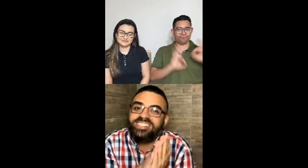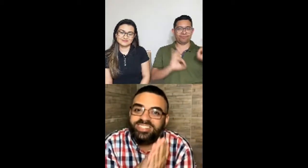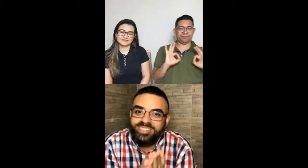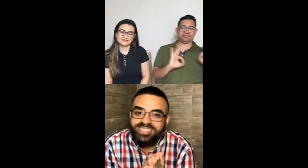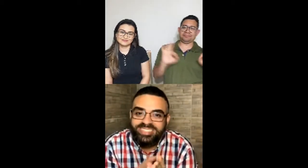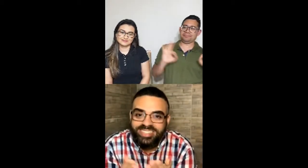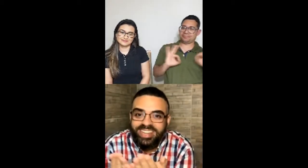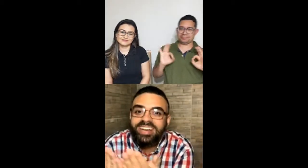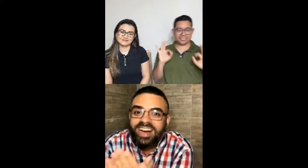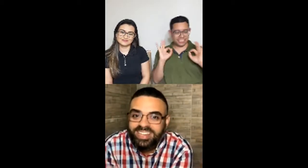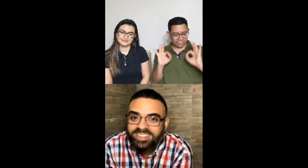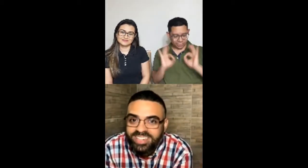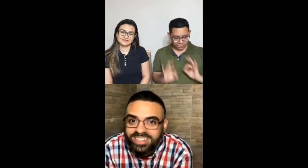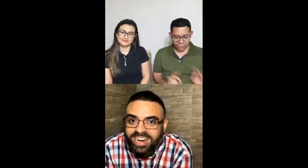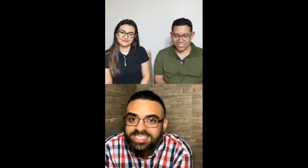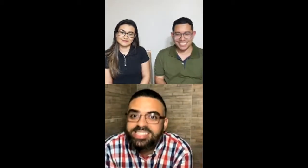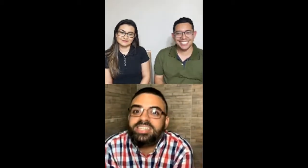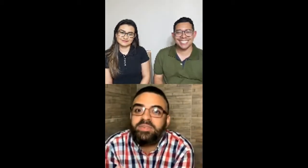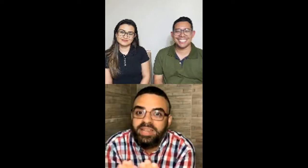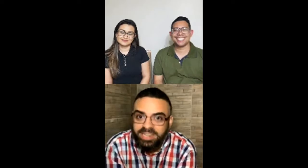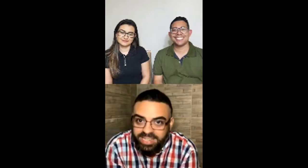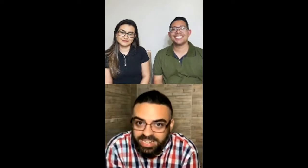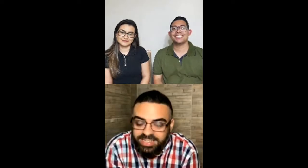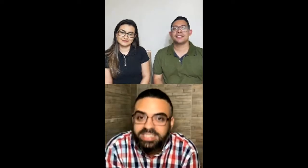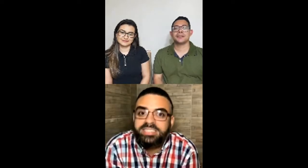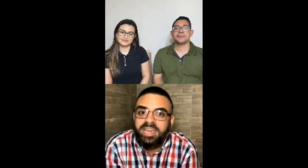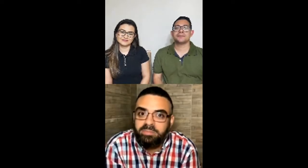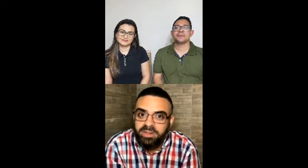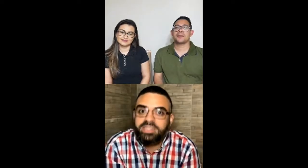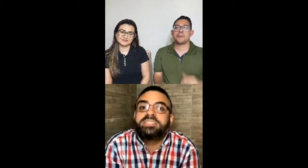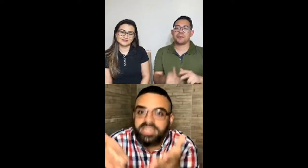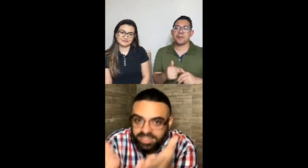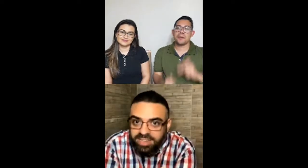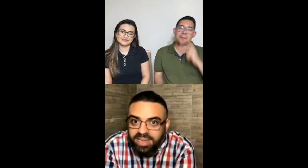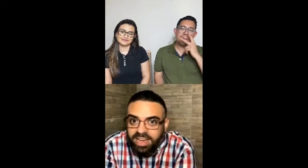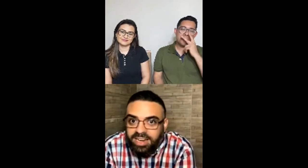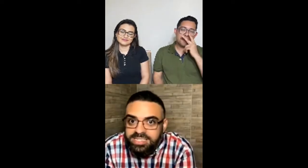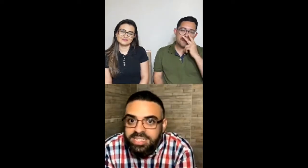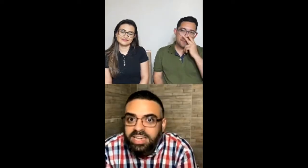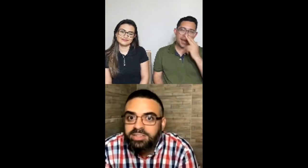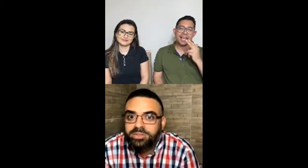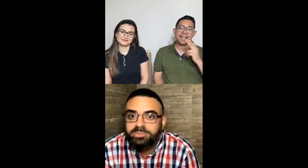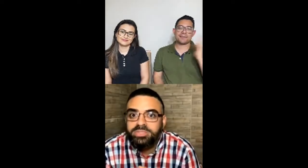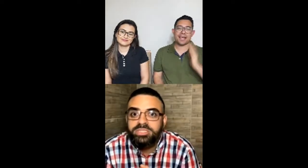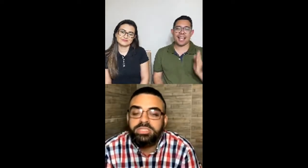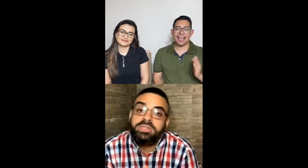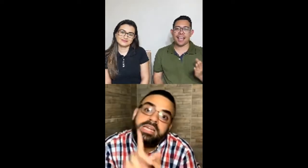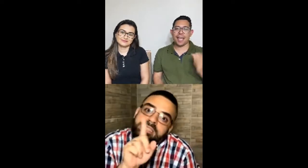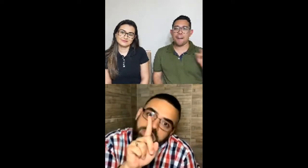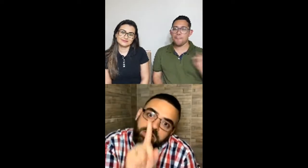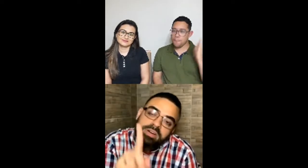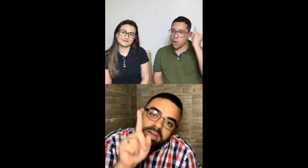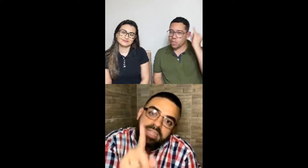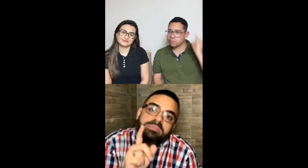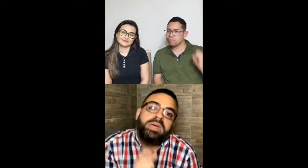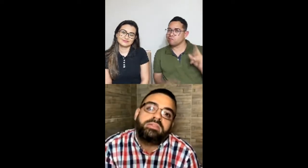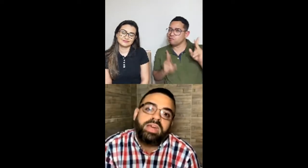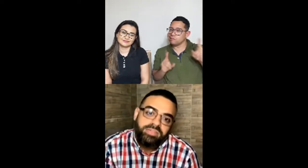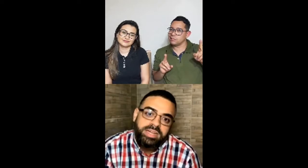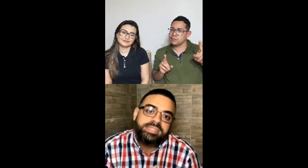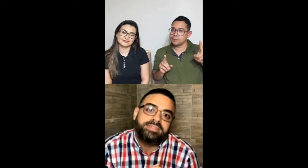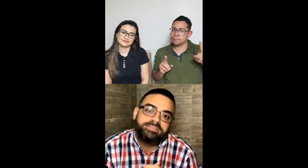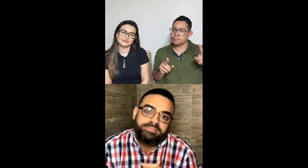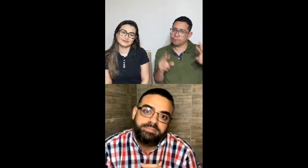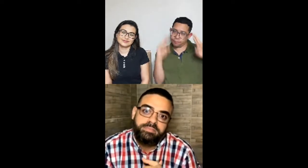dia de feira, estava lá a indumentária completa. Eu falei, gente, olha essa coisa linda, né? Aquilo que é tradição, aquilo que ela entende que é